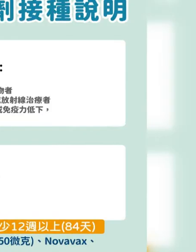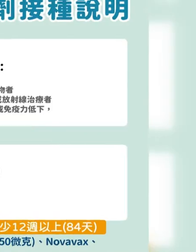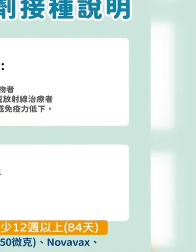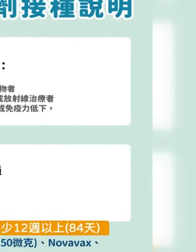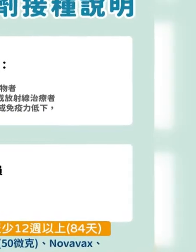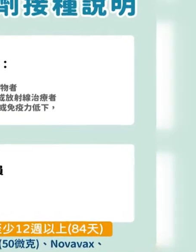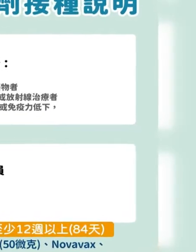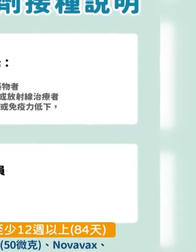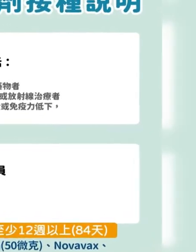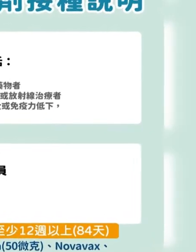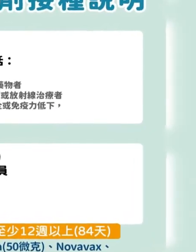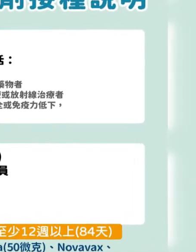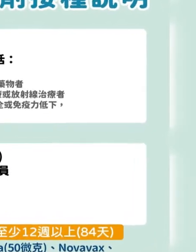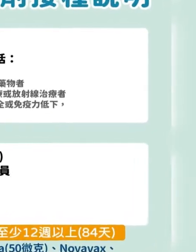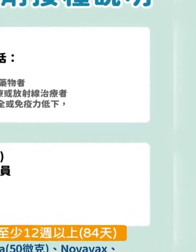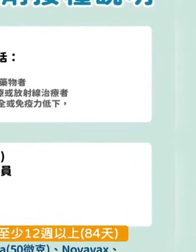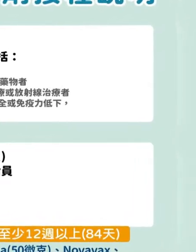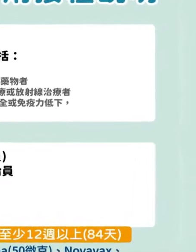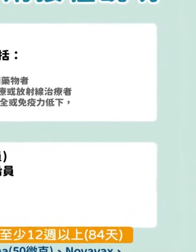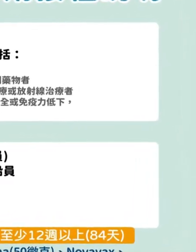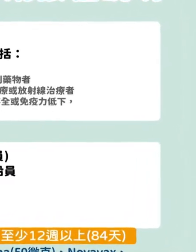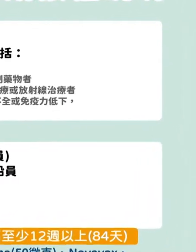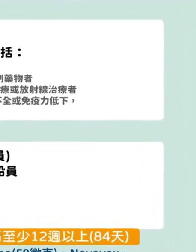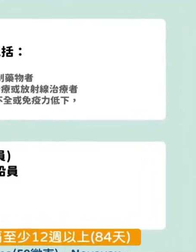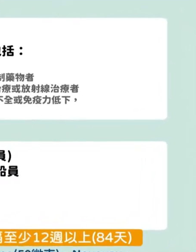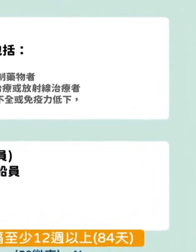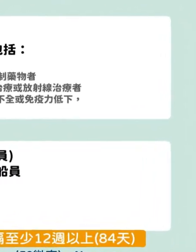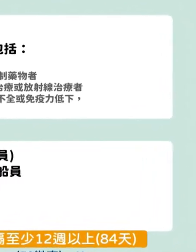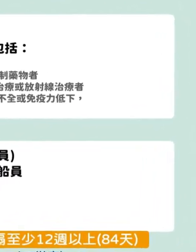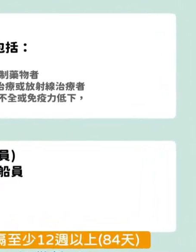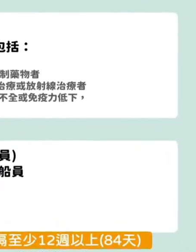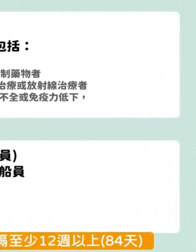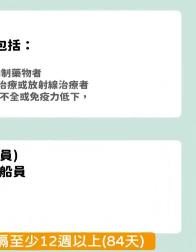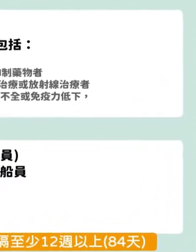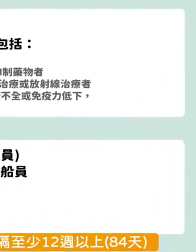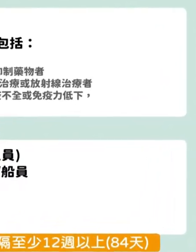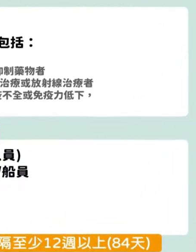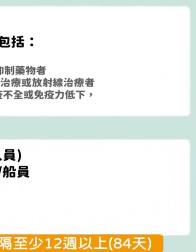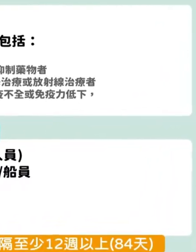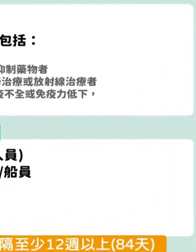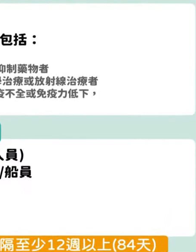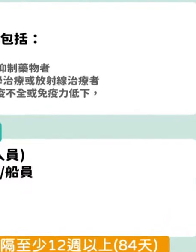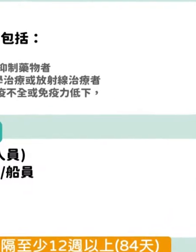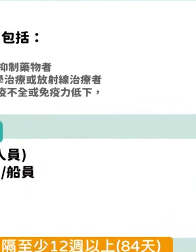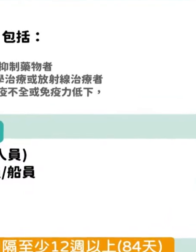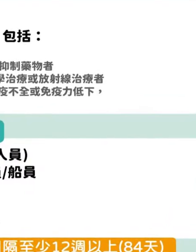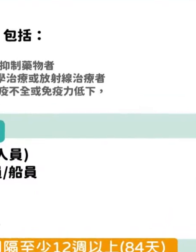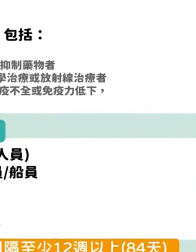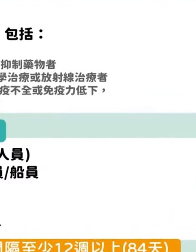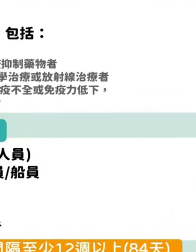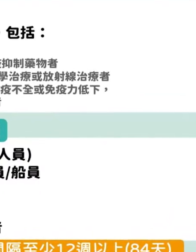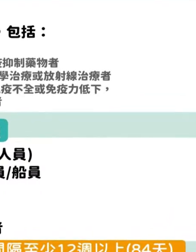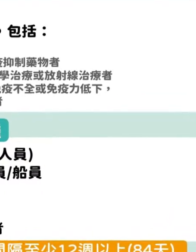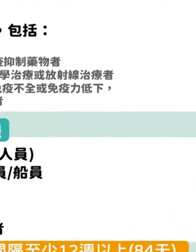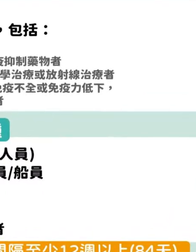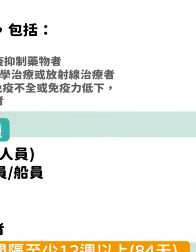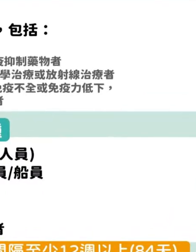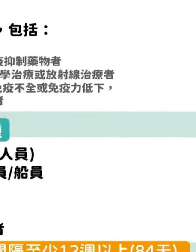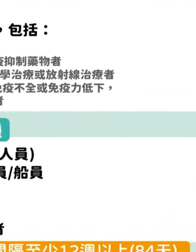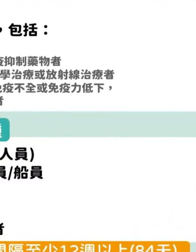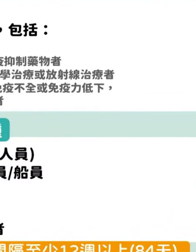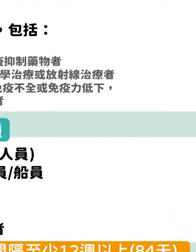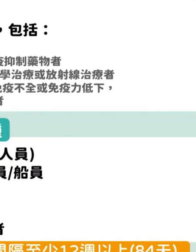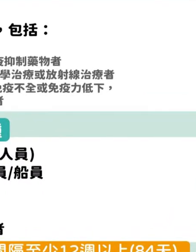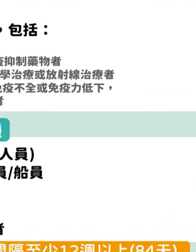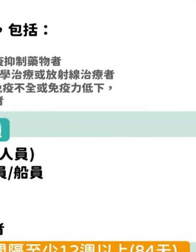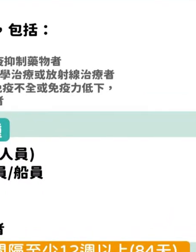是50到64岁的成年人，就50岁以上成年人最后一个是18岁以上，因为外交、公务、洽商等工作